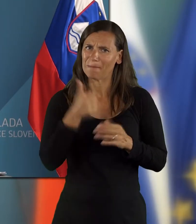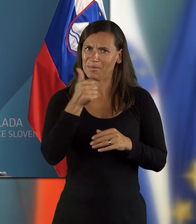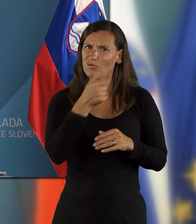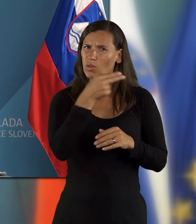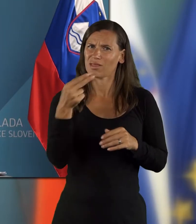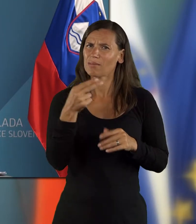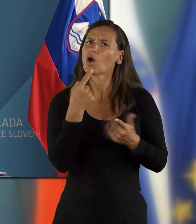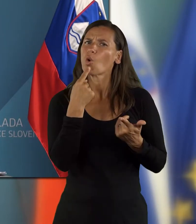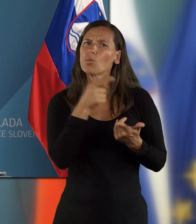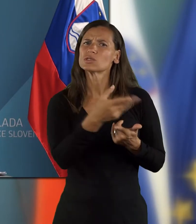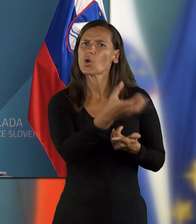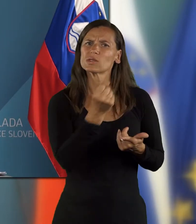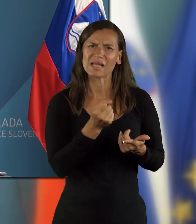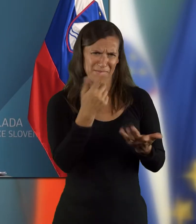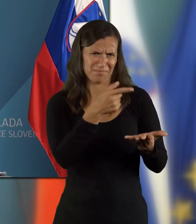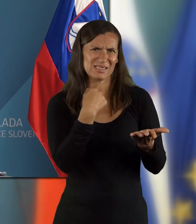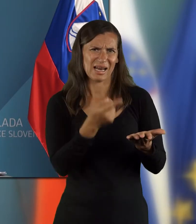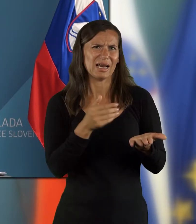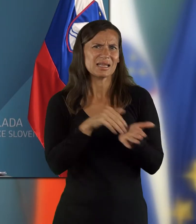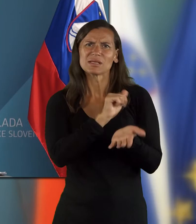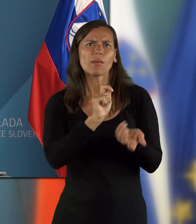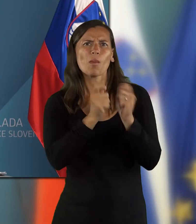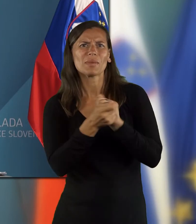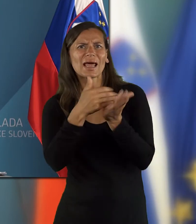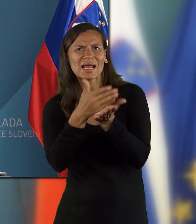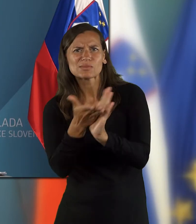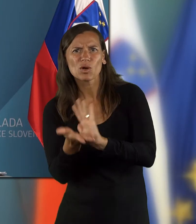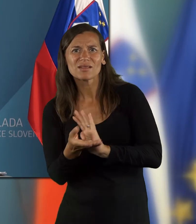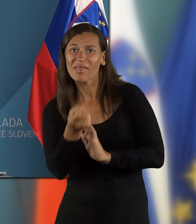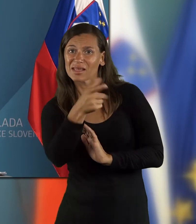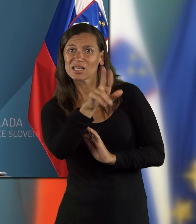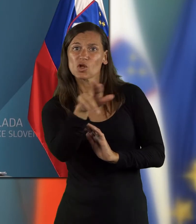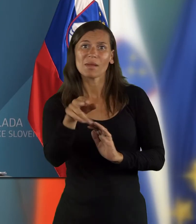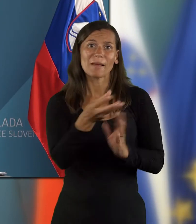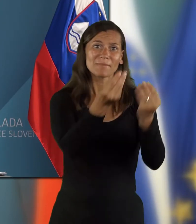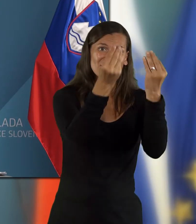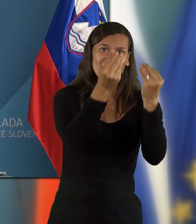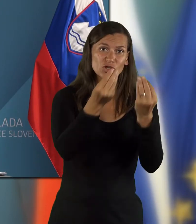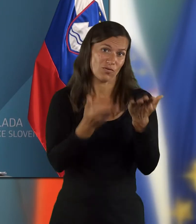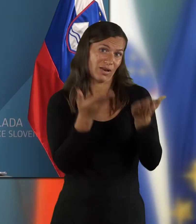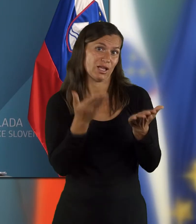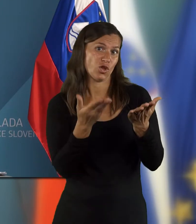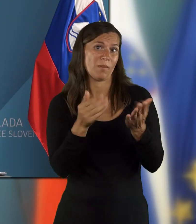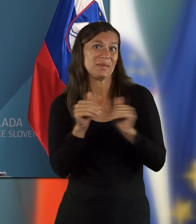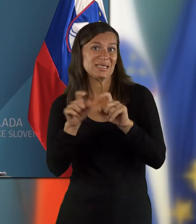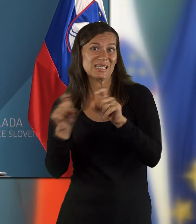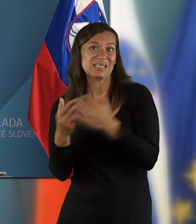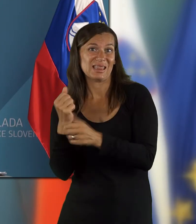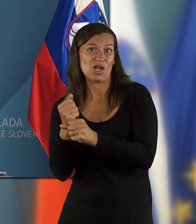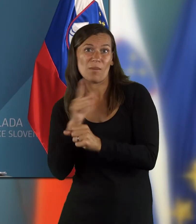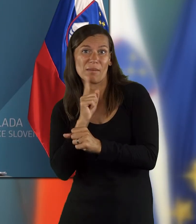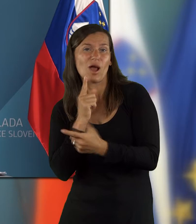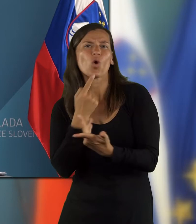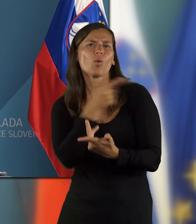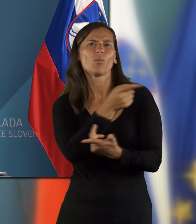Na prvo temo, komu ste pa vzeli, glede na to ste rekli, da so bile potrebne samo prerazporeditve, nekateri so imeli preveč, največ ministrstvo za delo